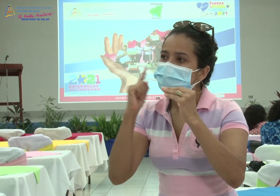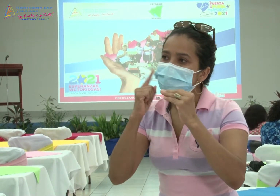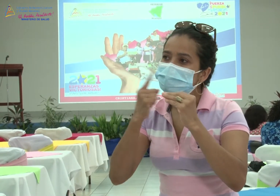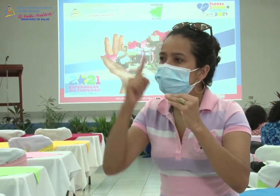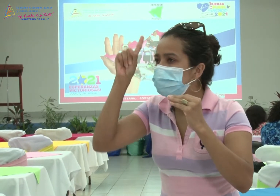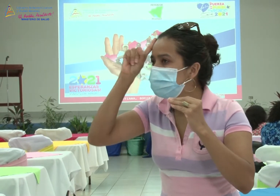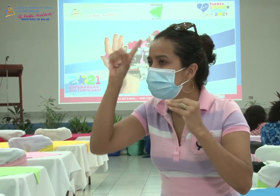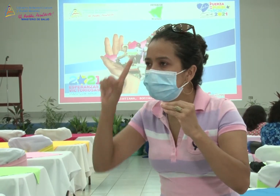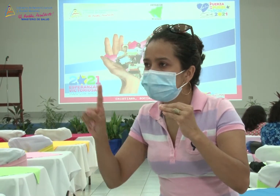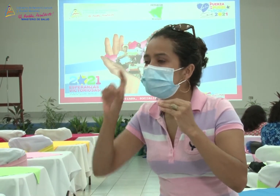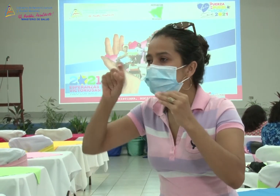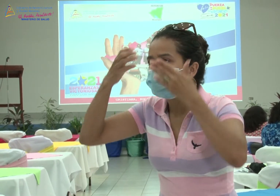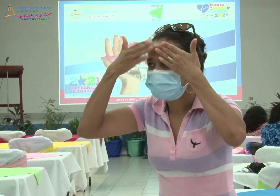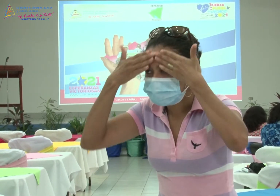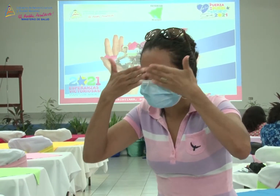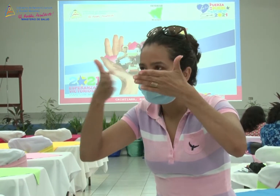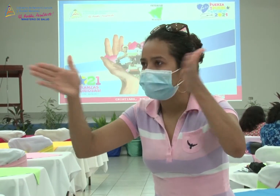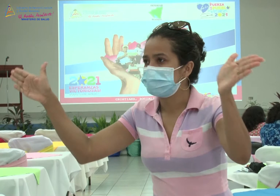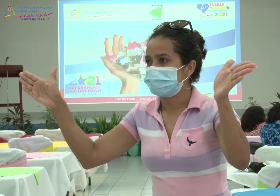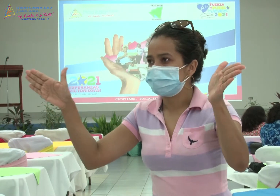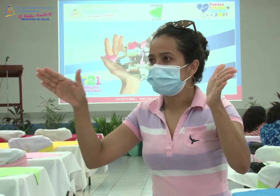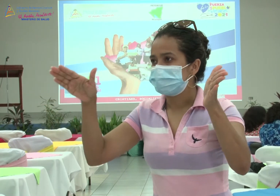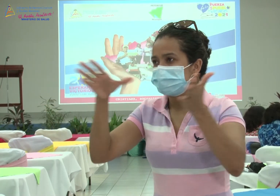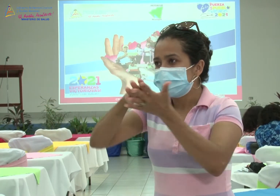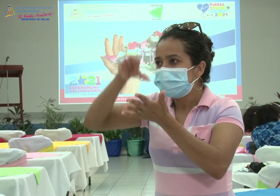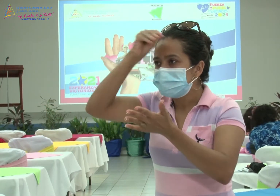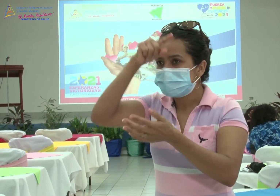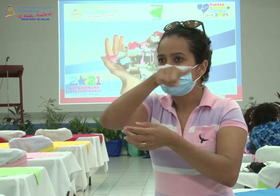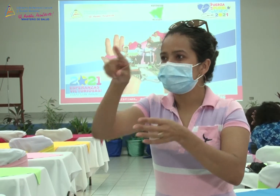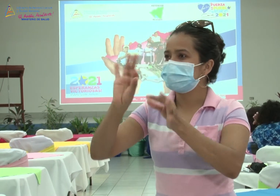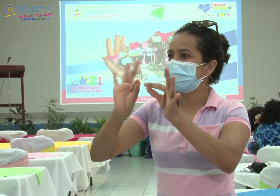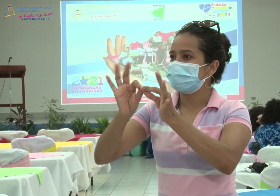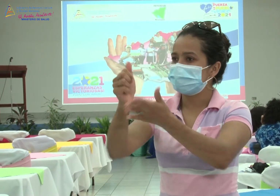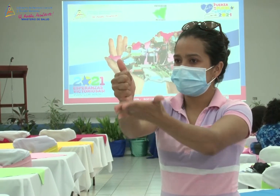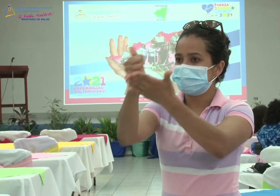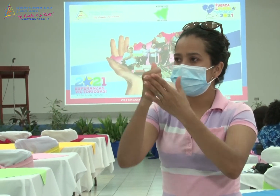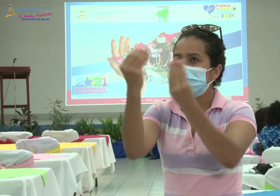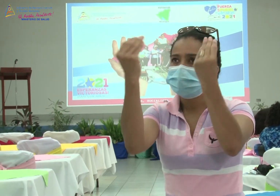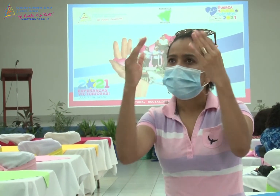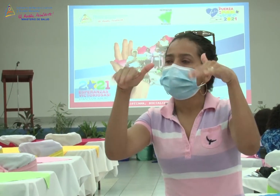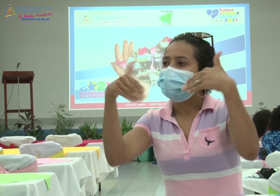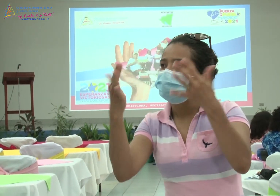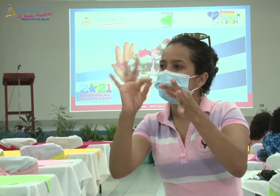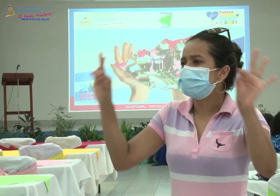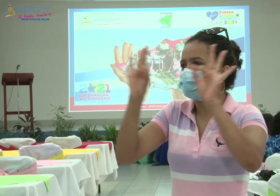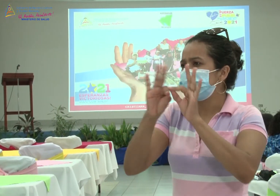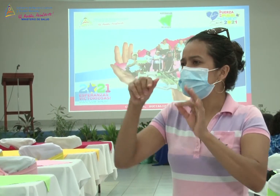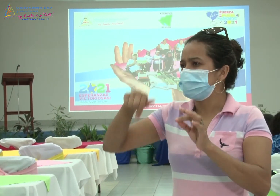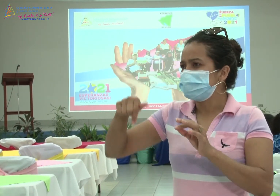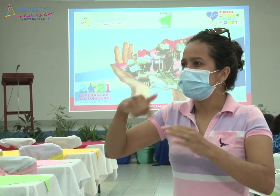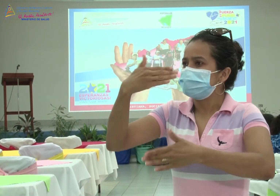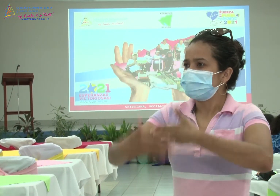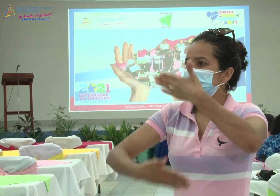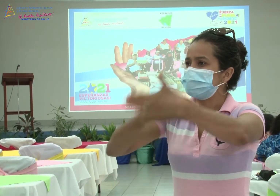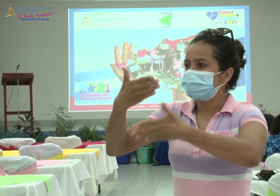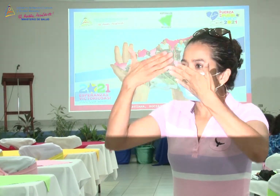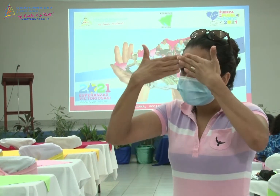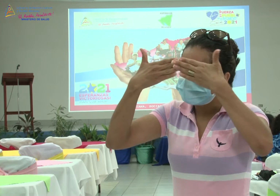es importante que la familia también nos enseñe, porque hay muchas cosas que nosotros ignoramos. Y estas actividades son